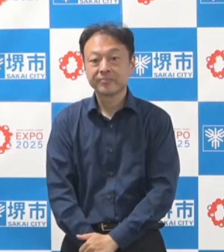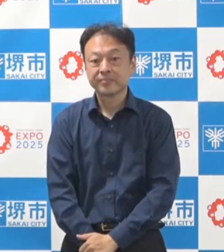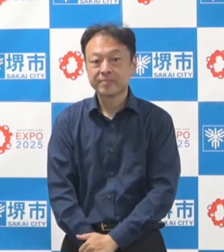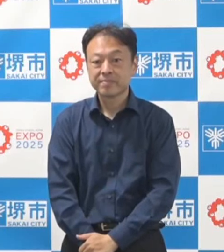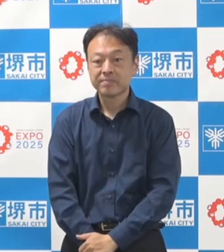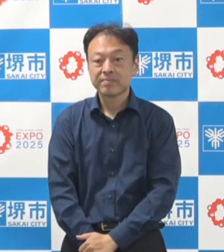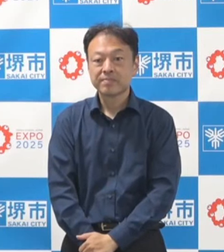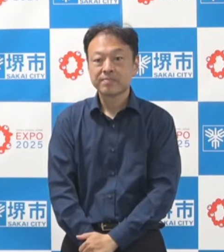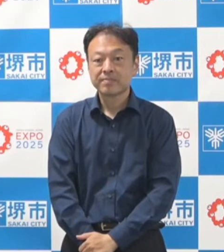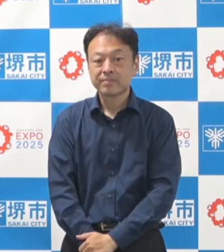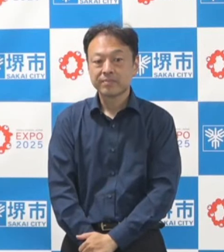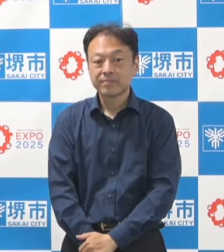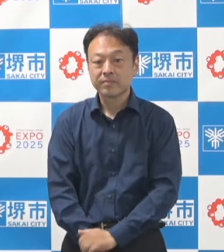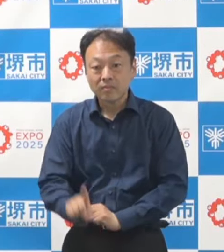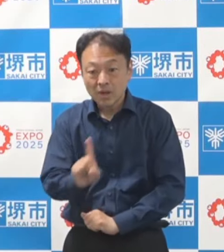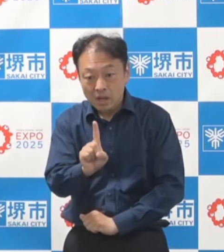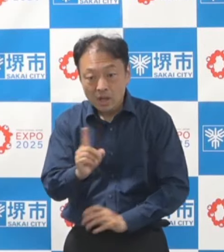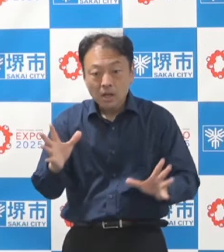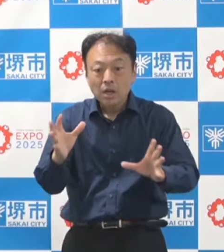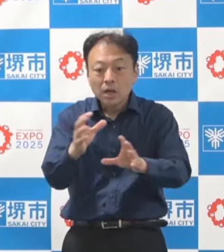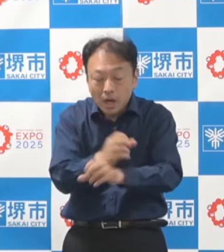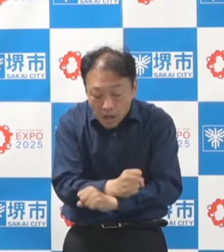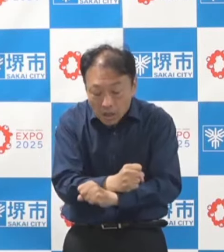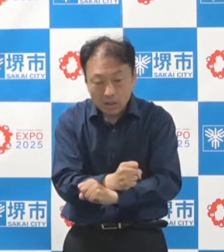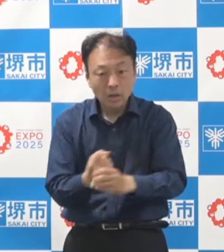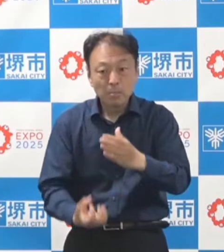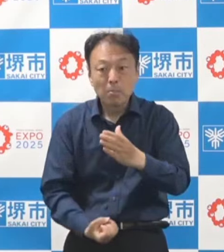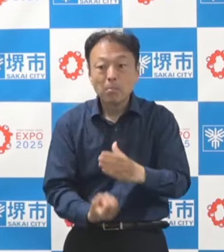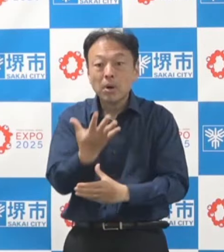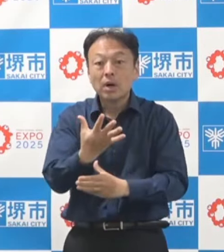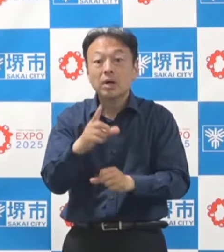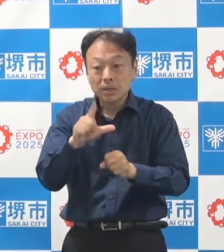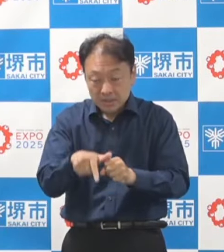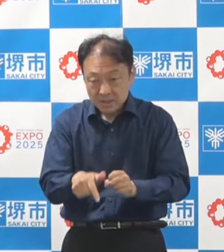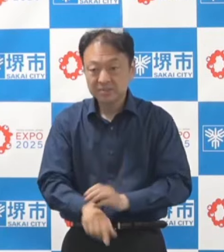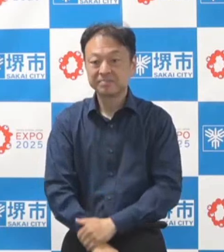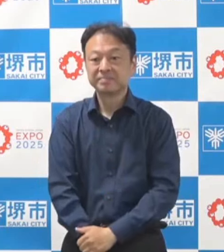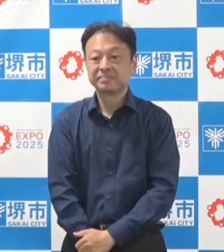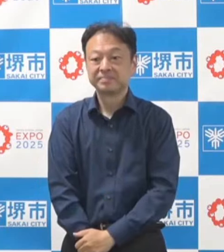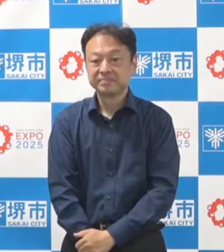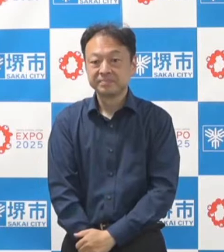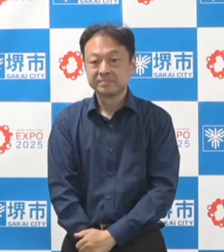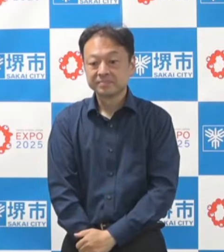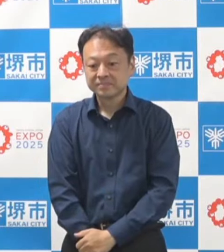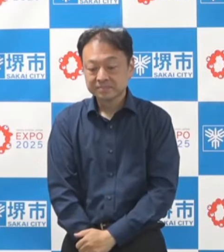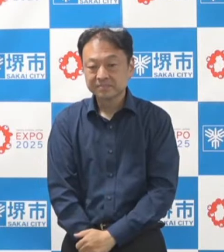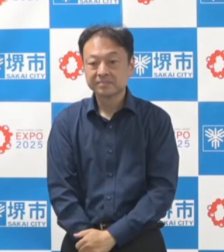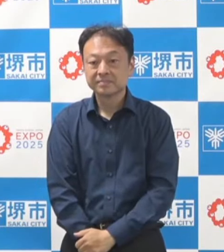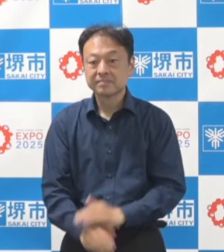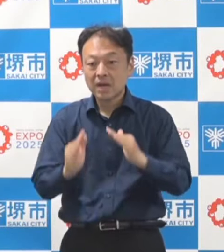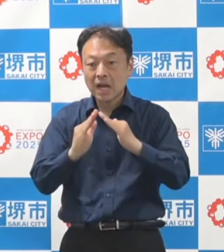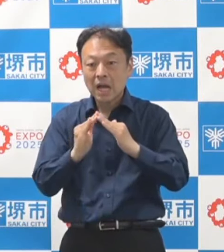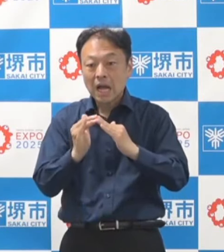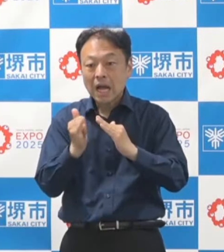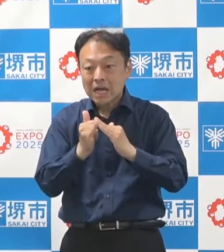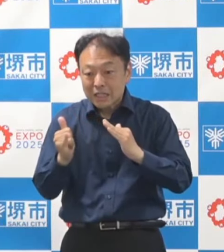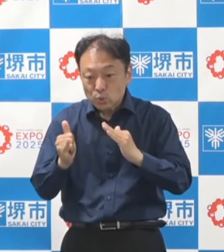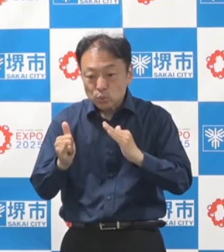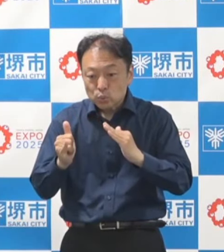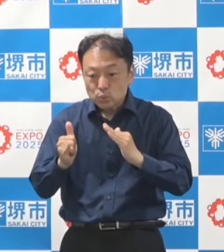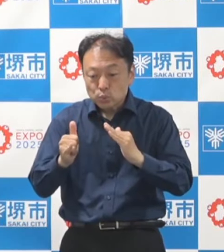はい、行方不明者が発生をした際ですね、こちらは家族、ご家族など